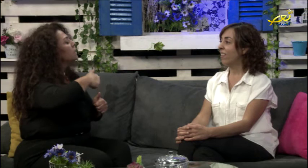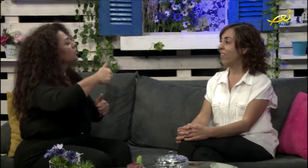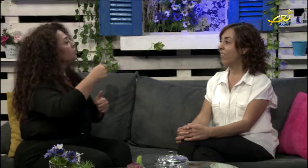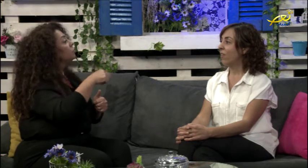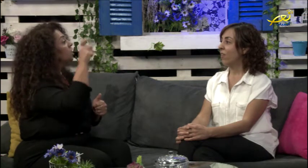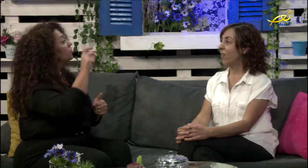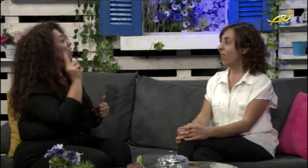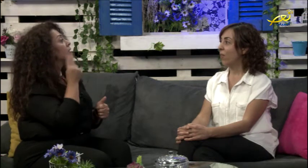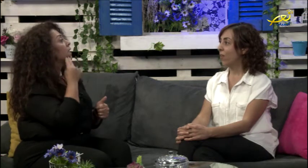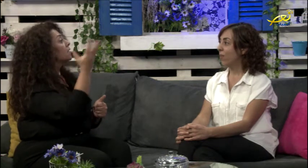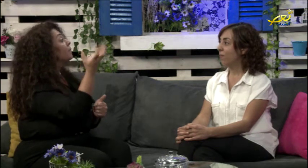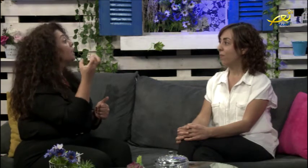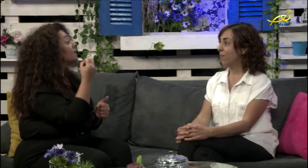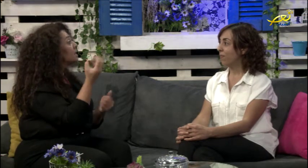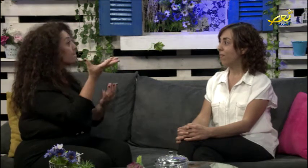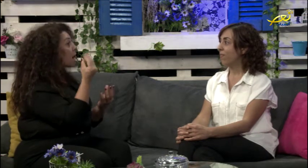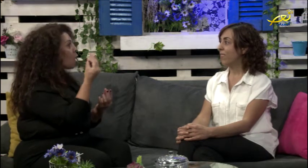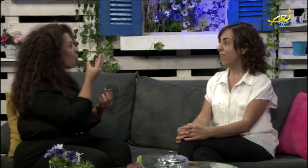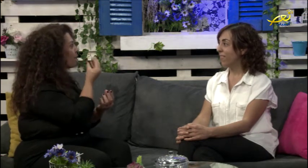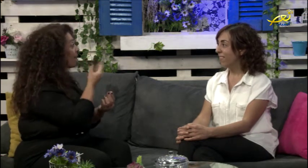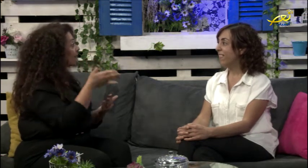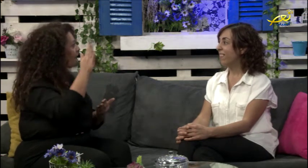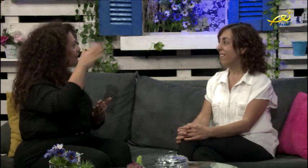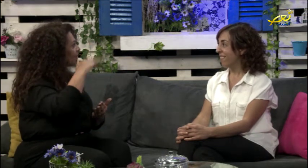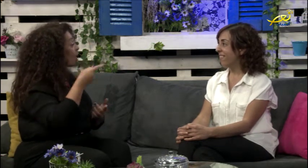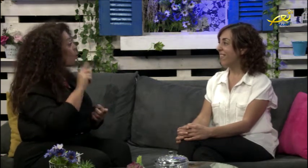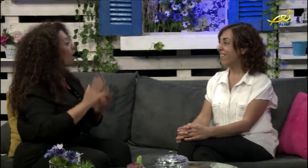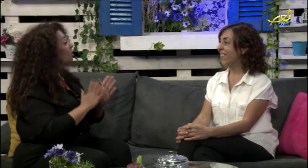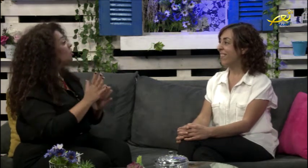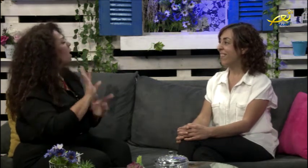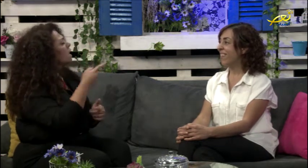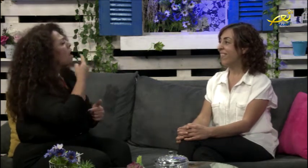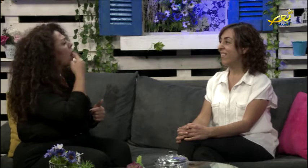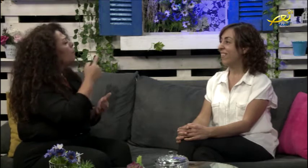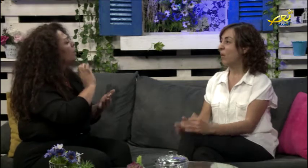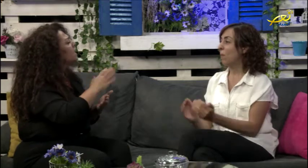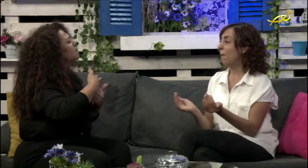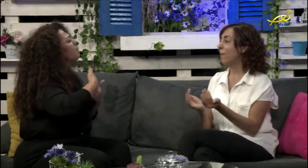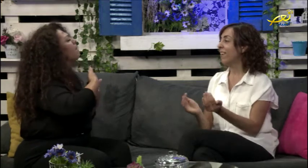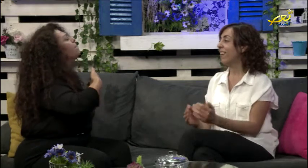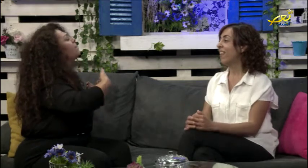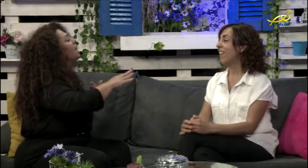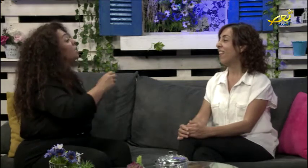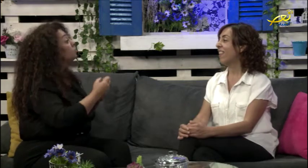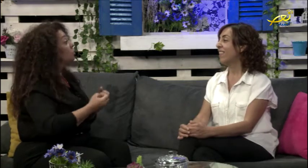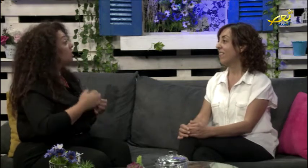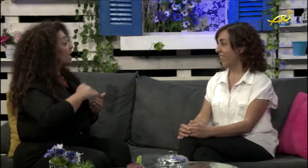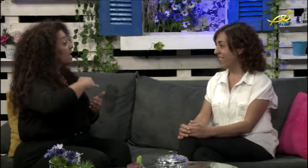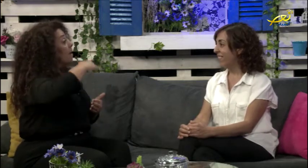الأصم معلومات أكتر، يعني من هو وصغير أي عمر لازم نحن نبلش ننمي له قدراته على الفهم